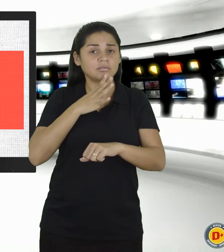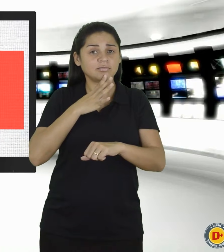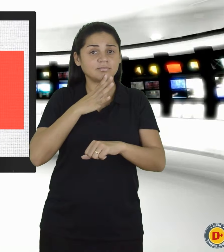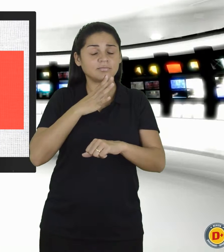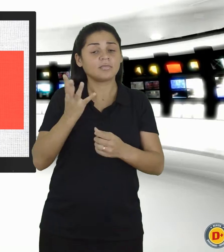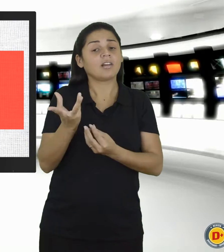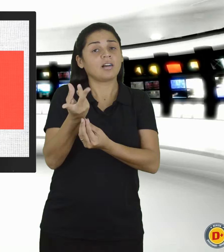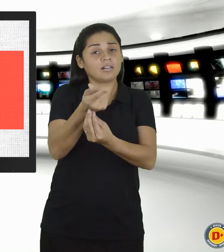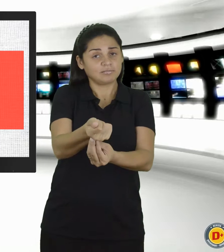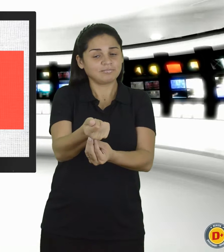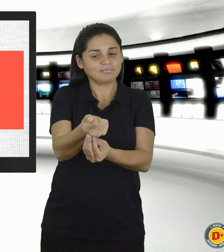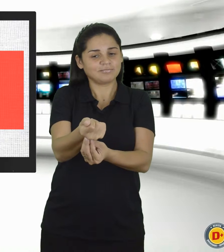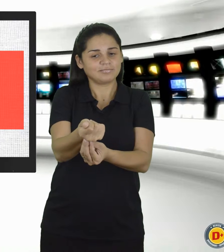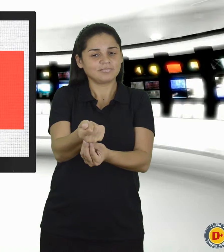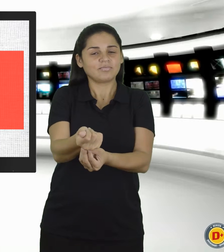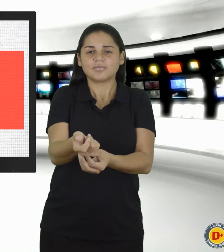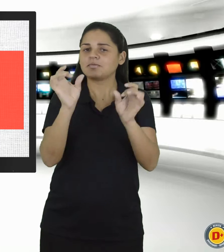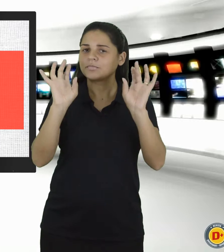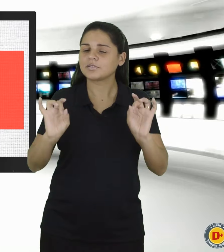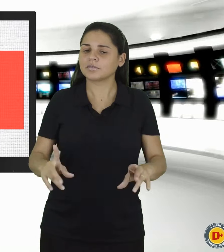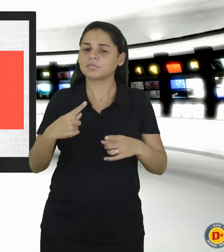Leitora Lívia de Castro, via e-mail.